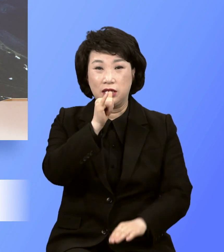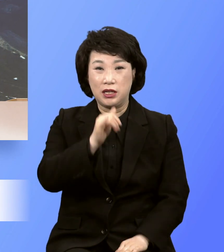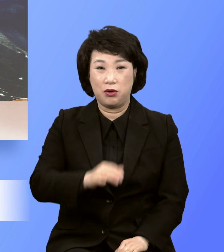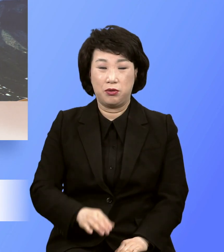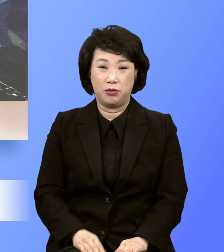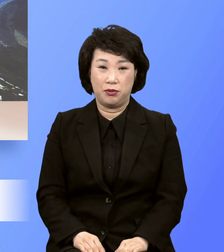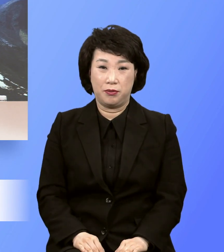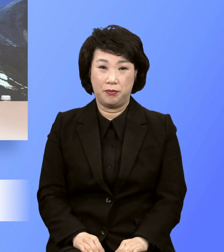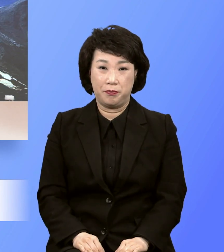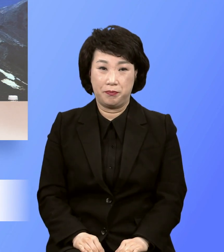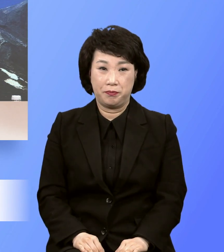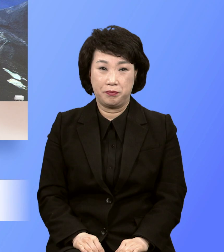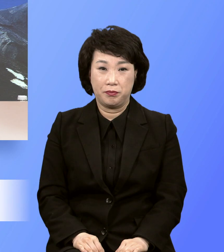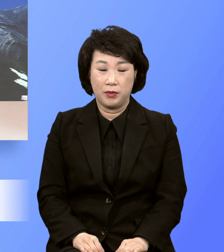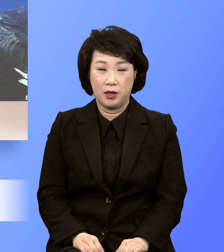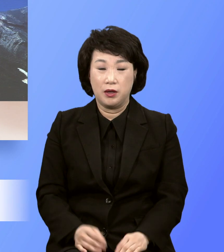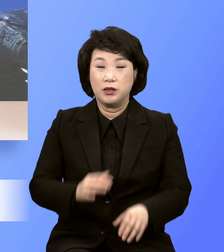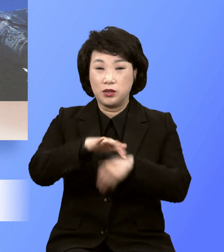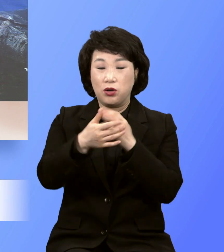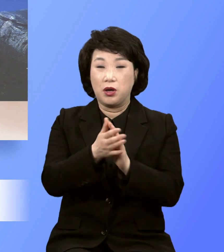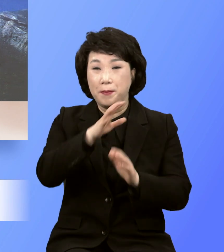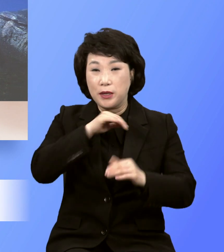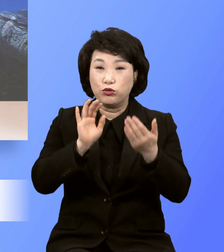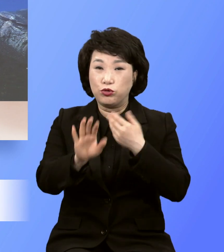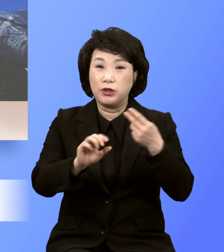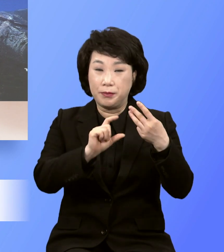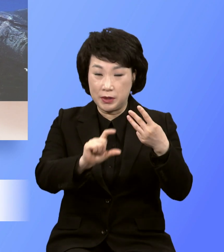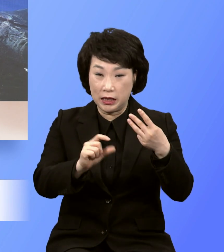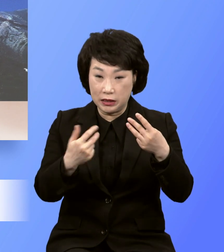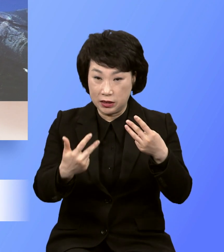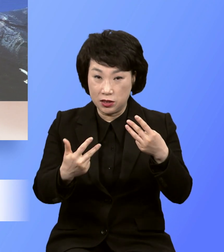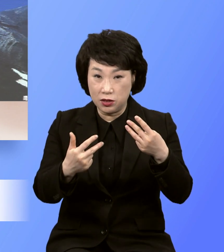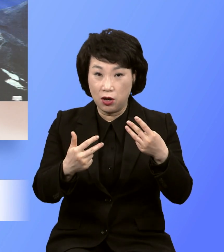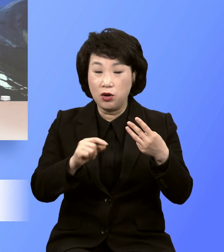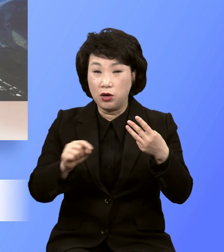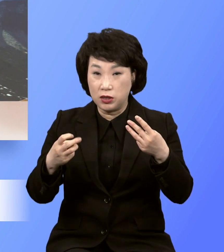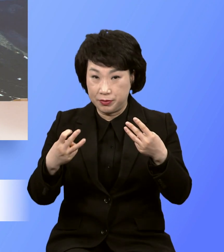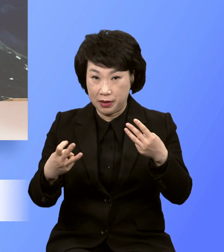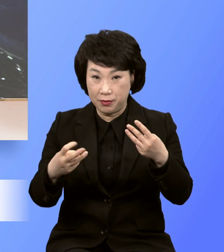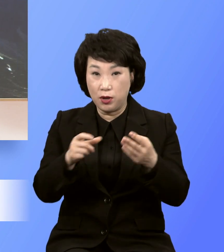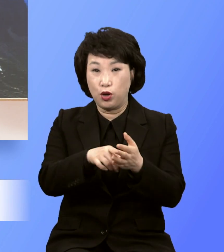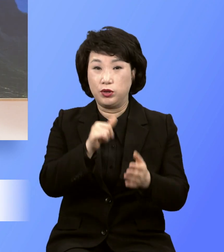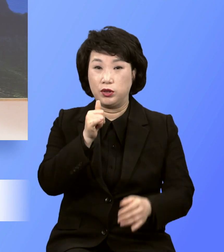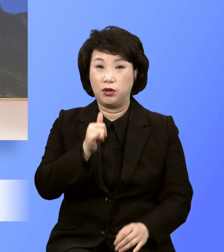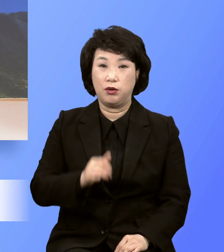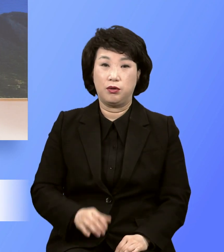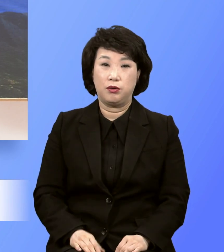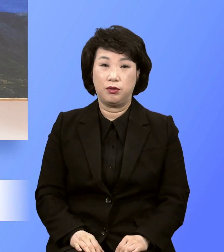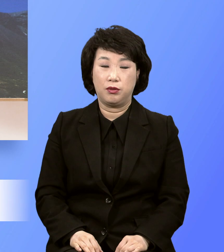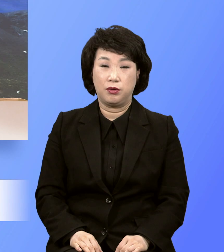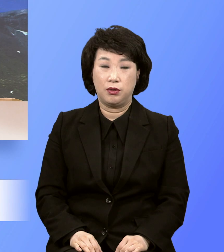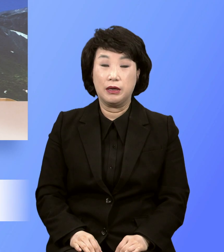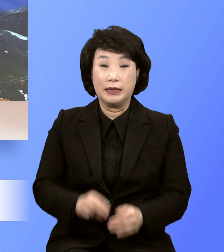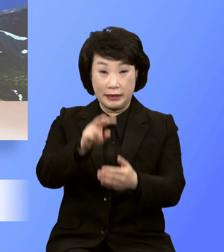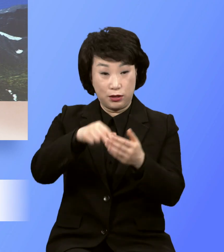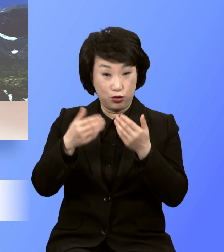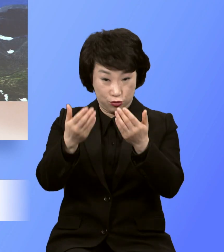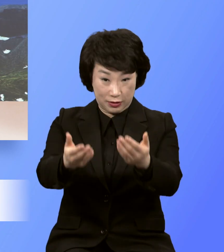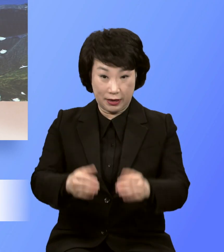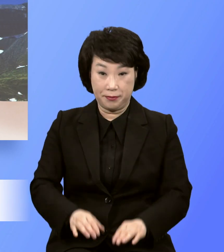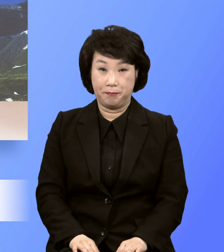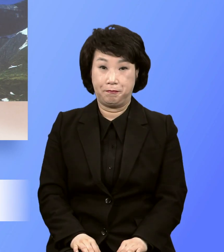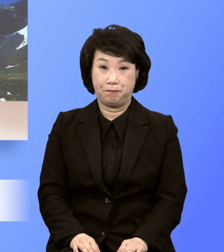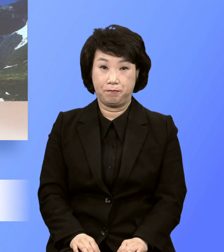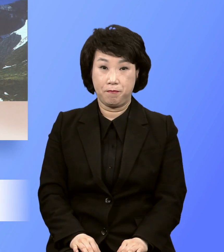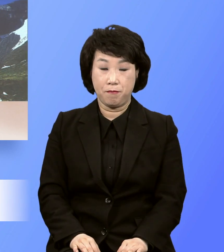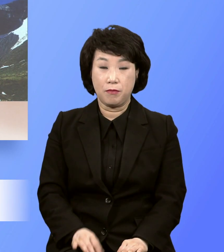존재시킨다고 말씀했으니 베드로서 3장 7절로 13절에 그렇게 말씀하셨으니 한번